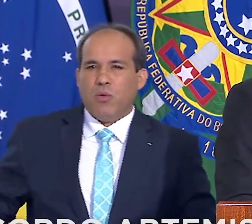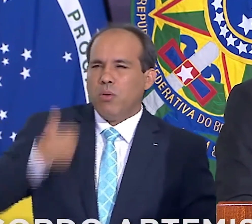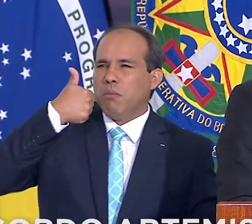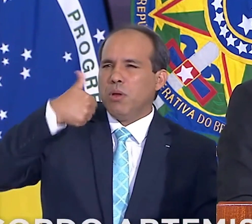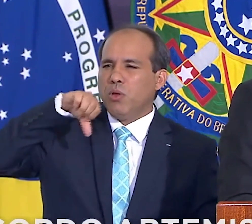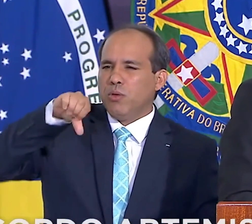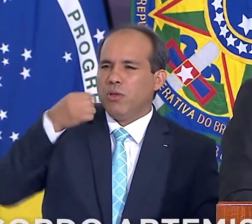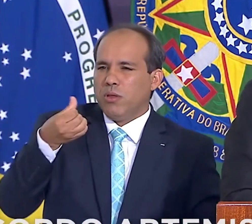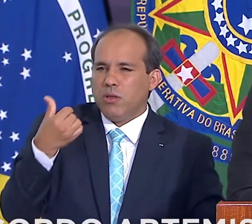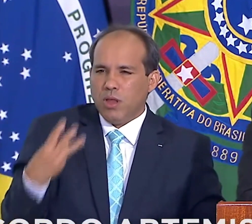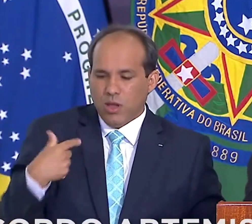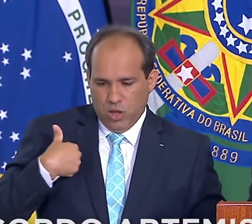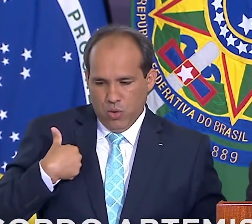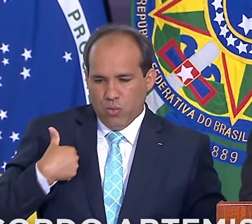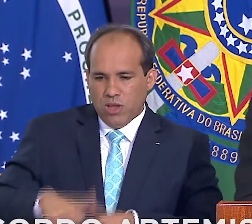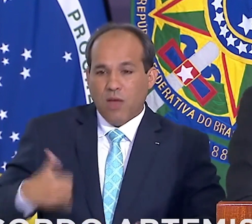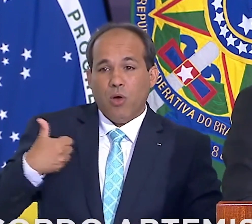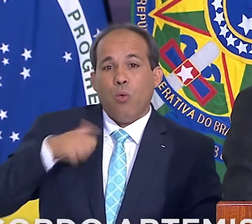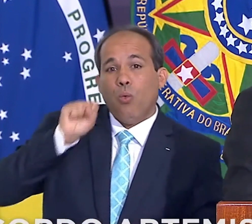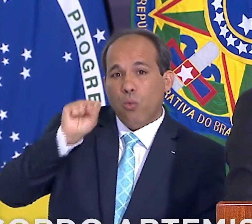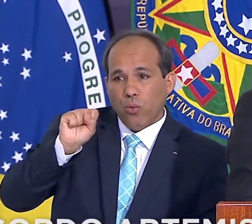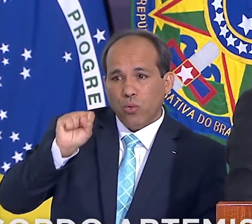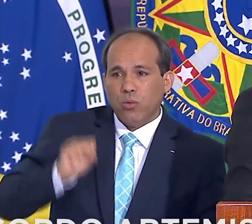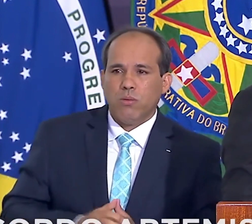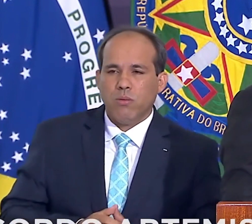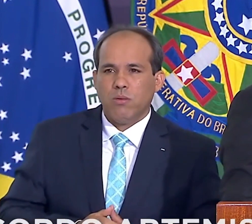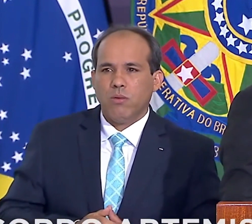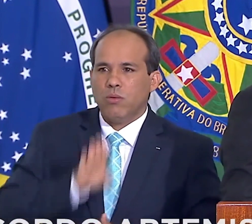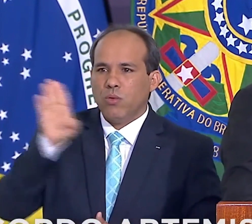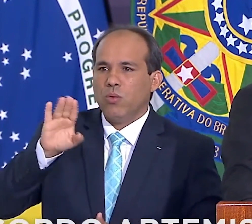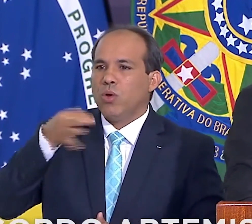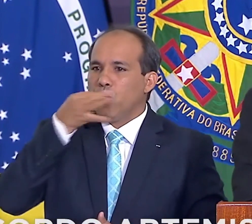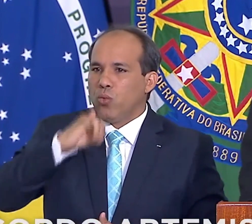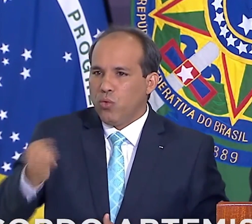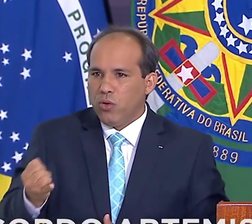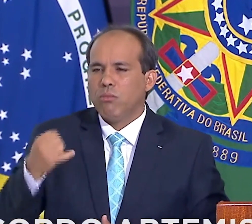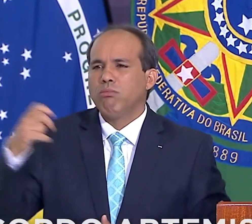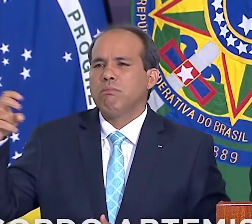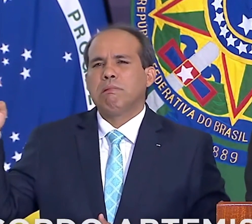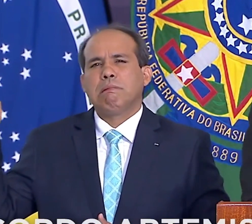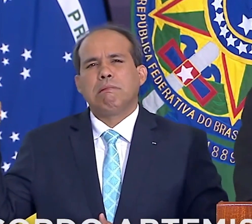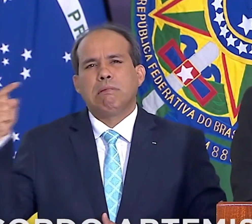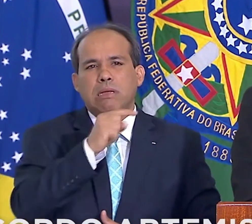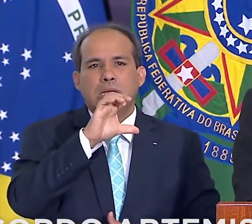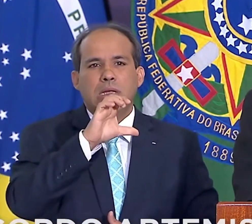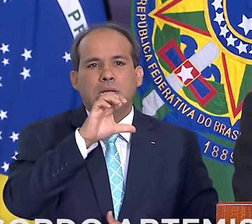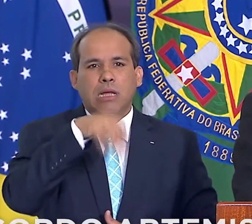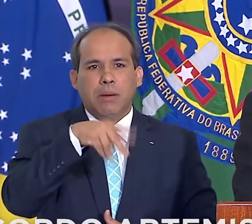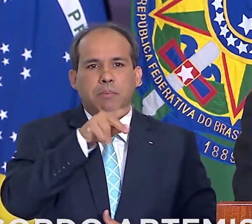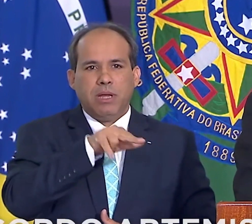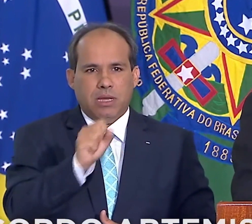1963, eu tinha 8 anos de idade, estava em Jundiaí, indo para Campinas, e eu